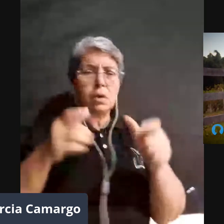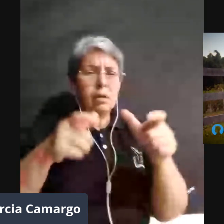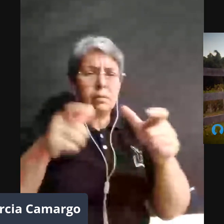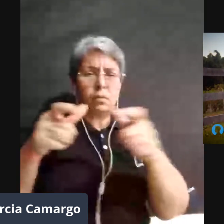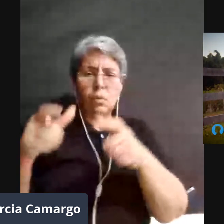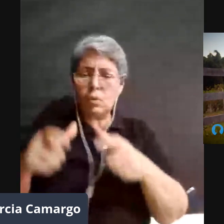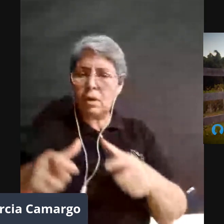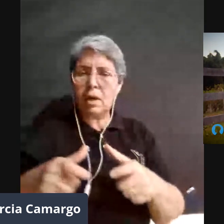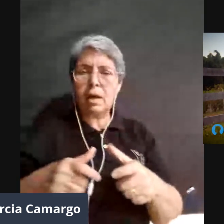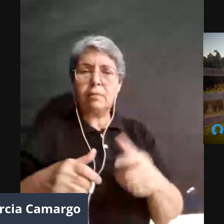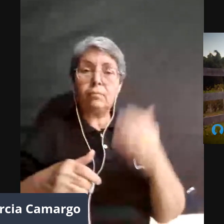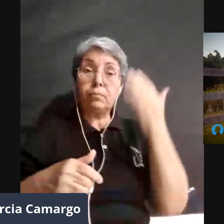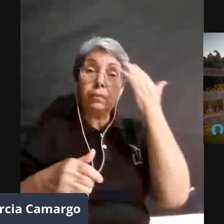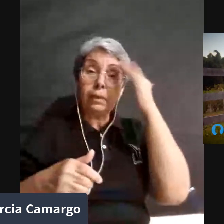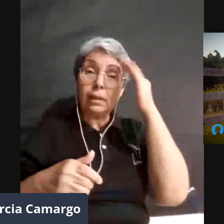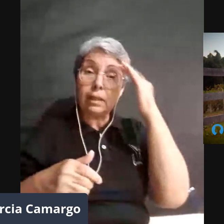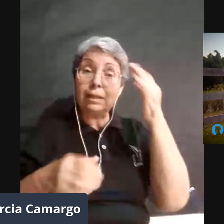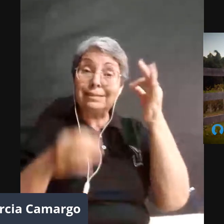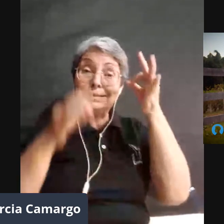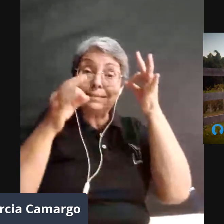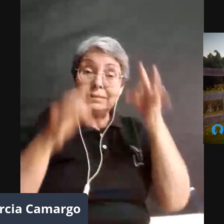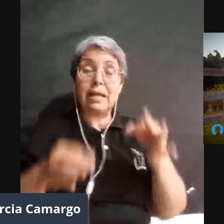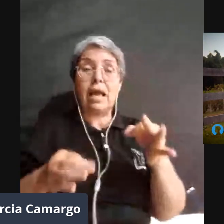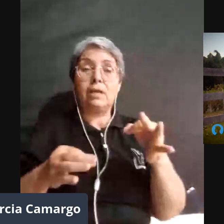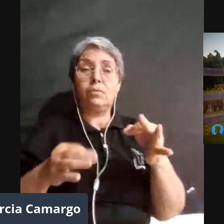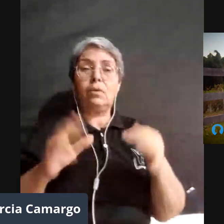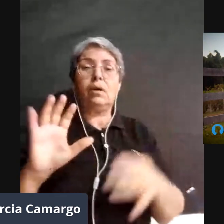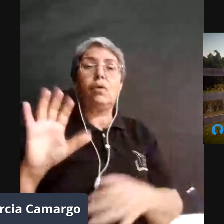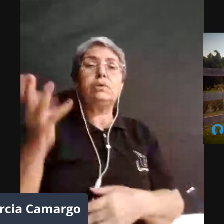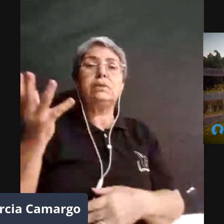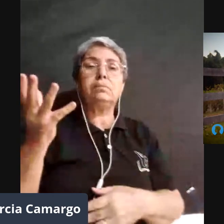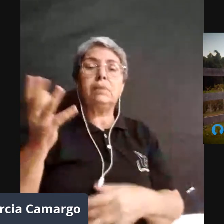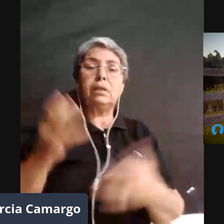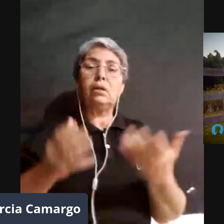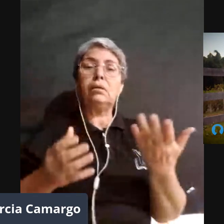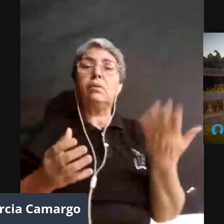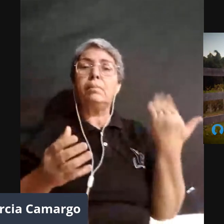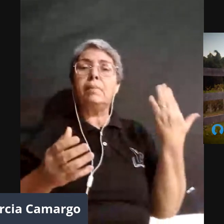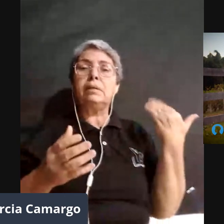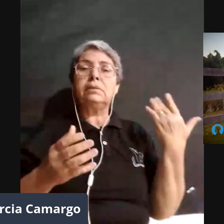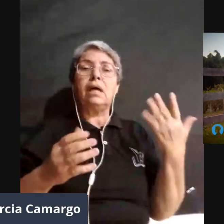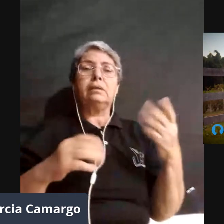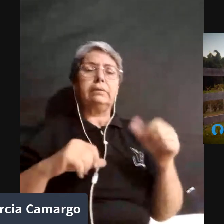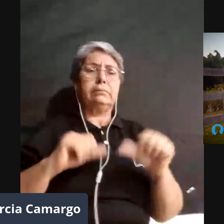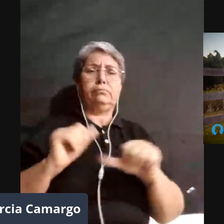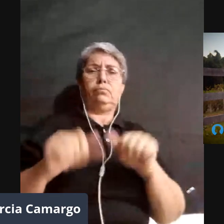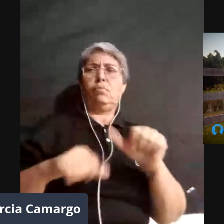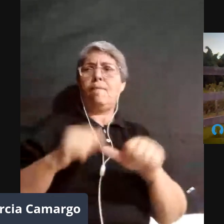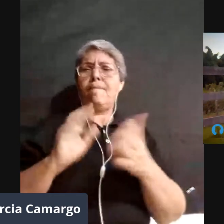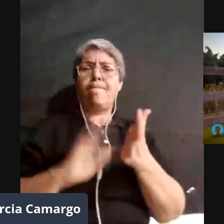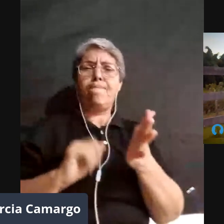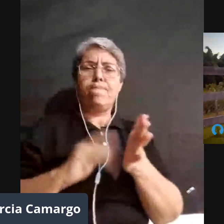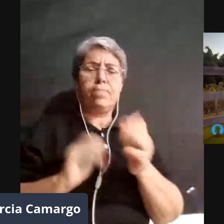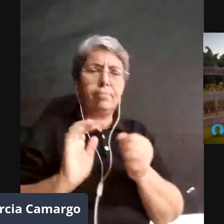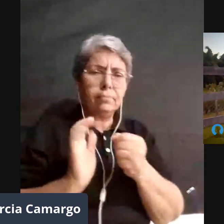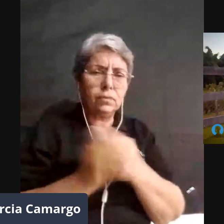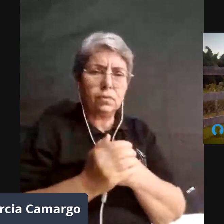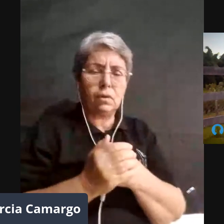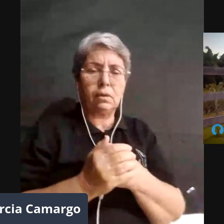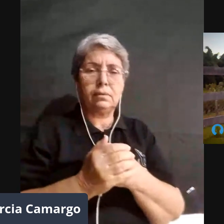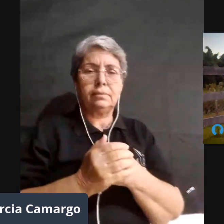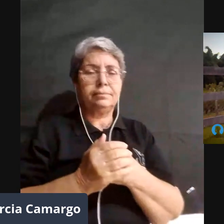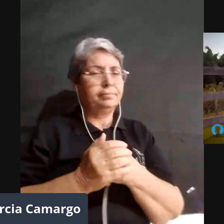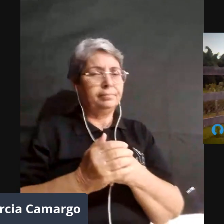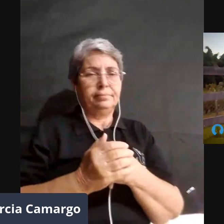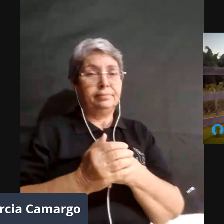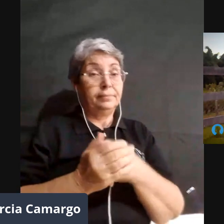acontecimentos atuais de forma certa se tem os fatos de seu passado distorcidos. A verdade nada perde por